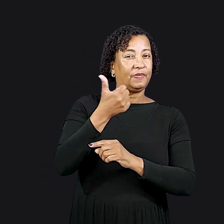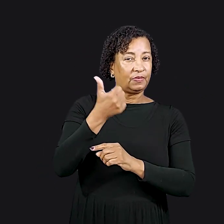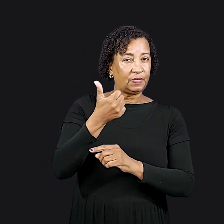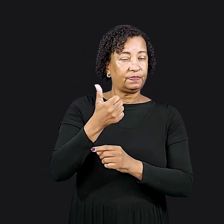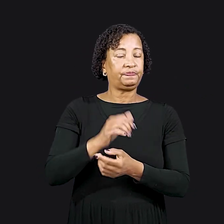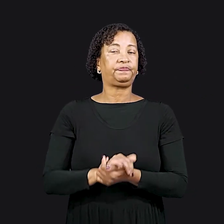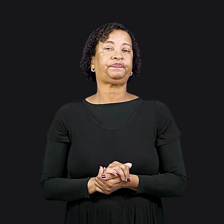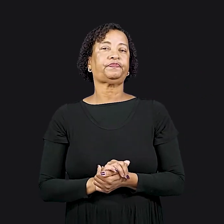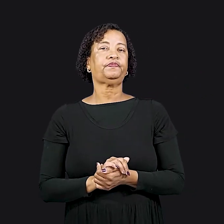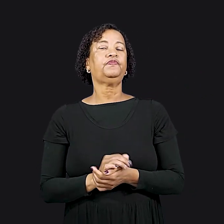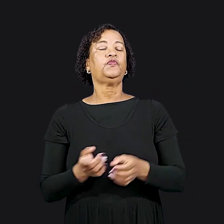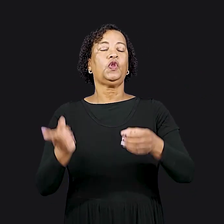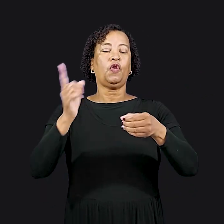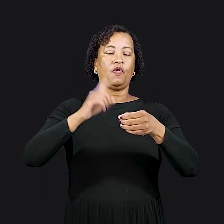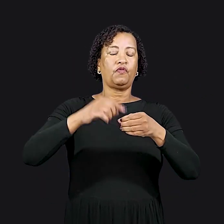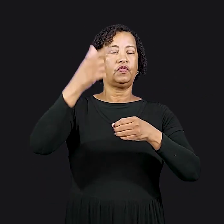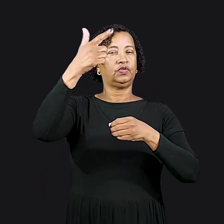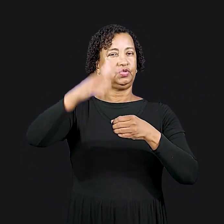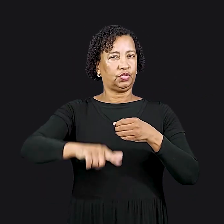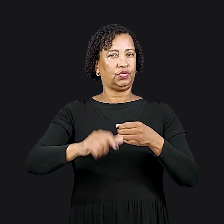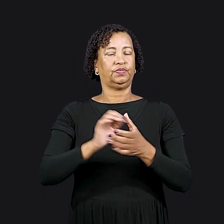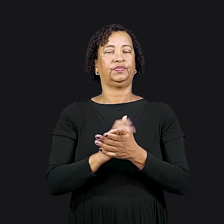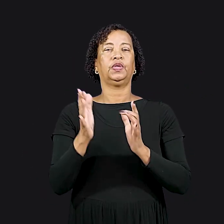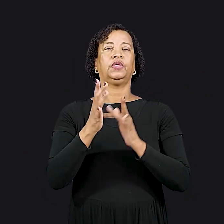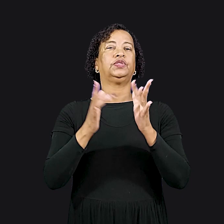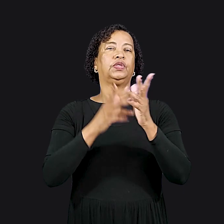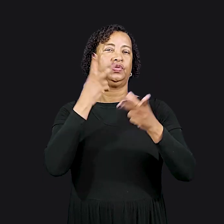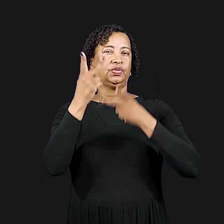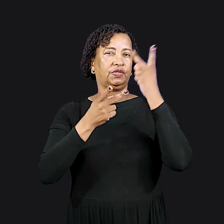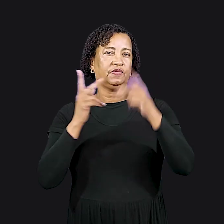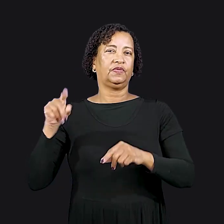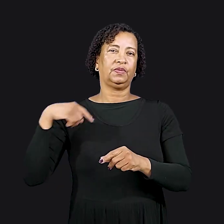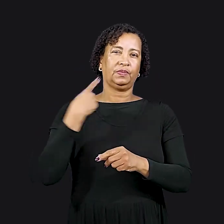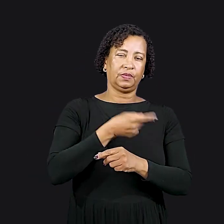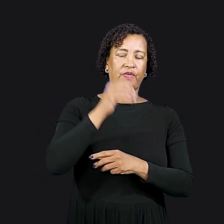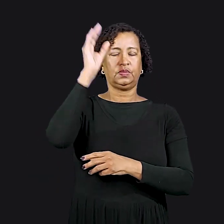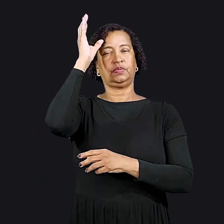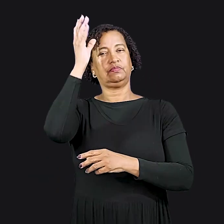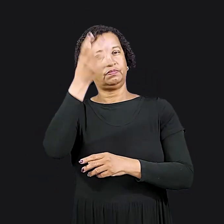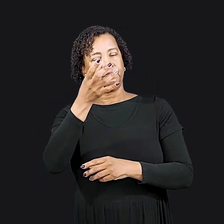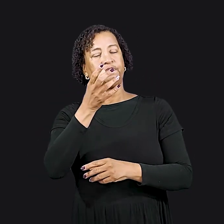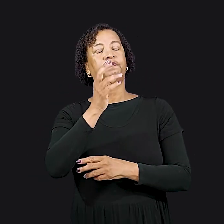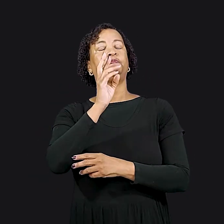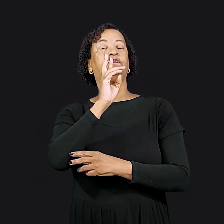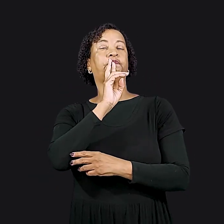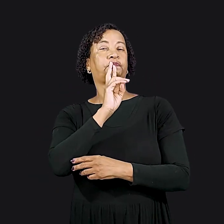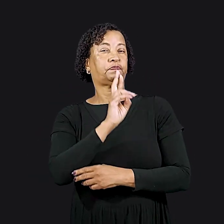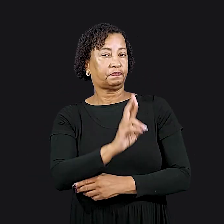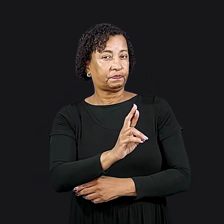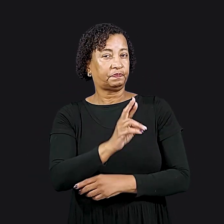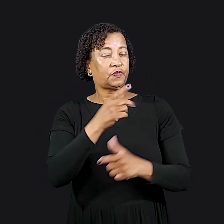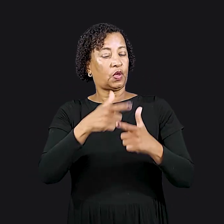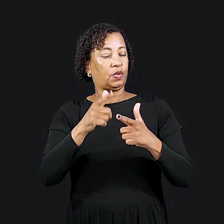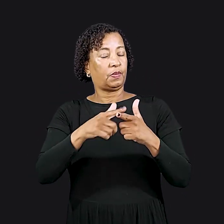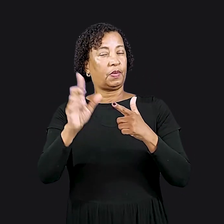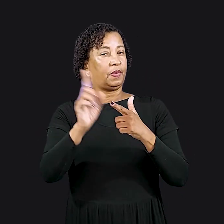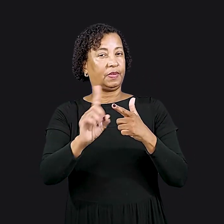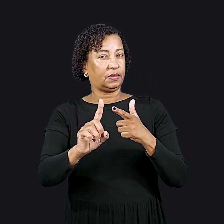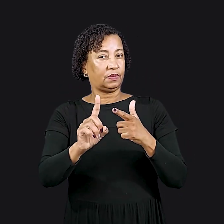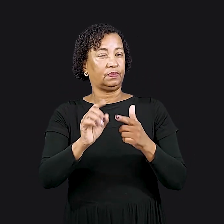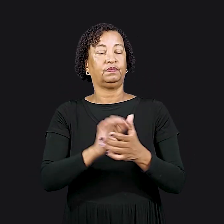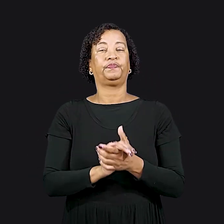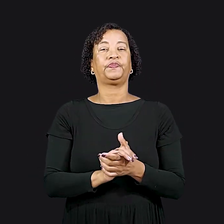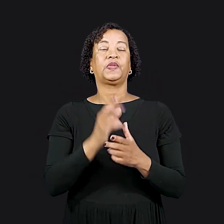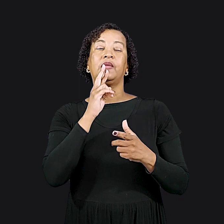espiritual? Vamos até lá outra vez. Ele estava nos dizendo para sermos parte da sua solução e não parte do problema. Parte de